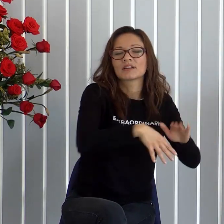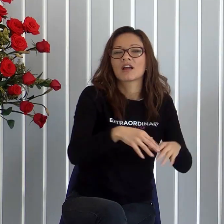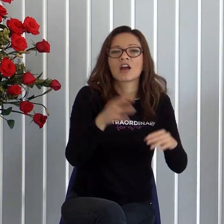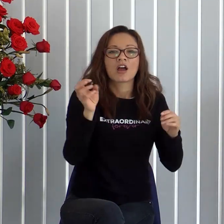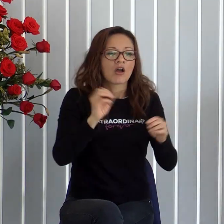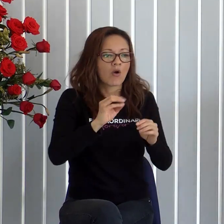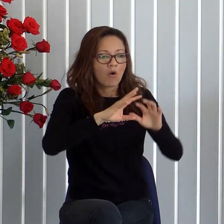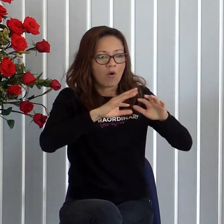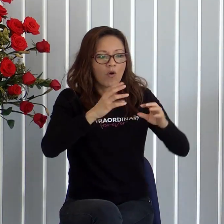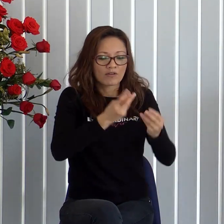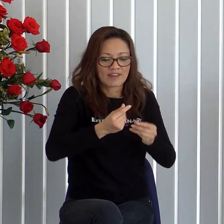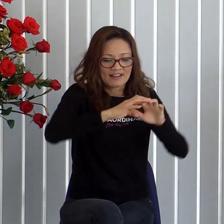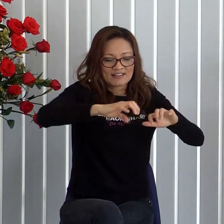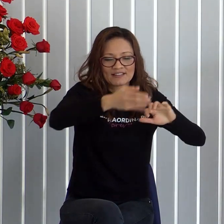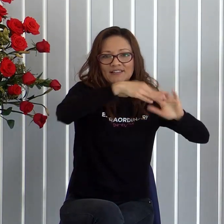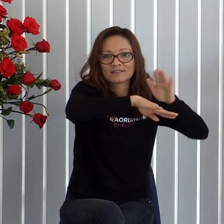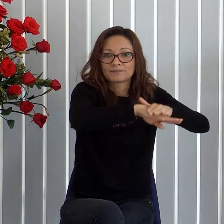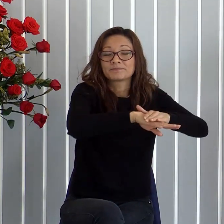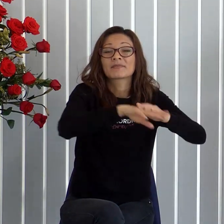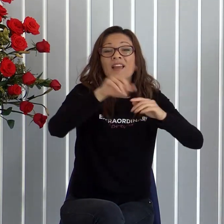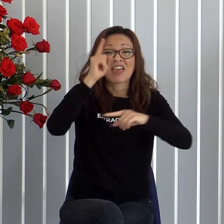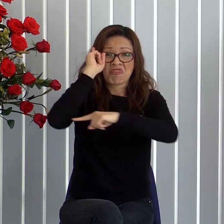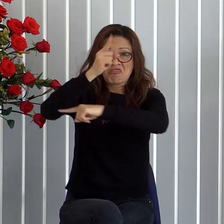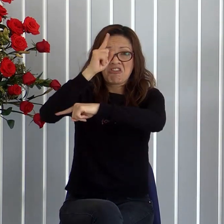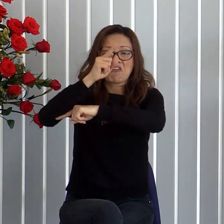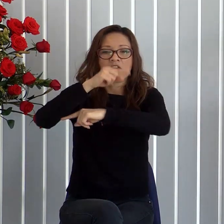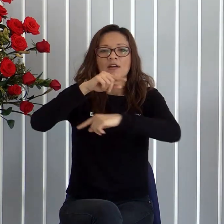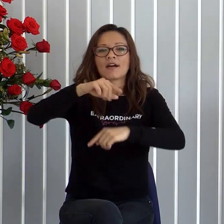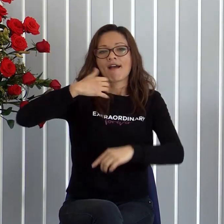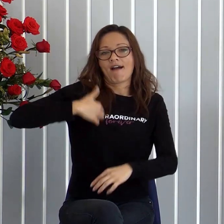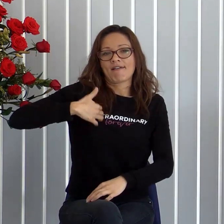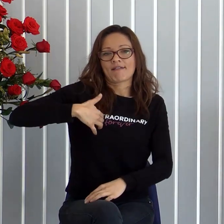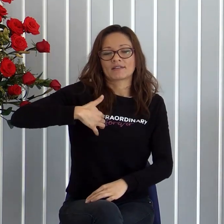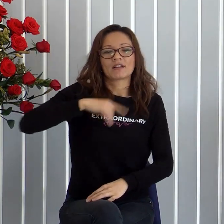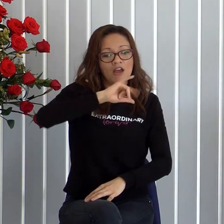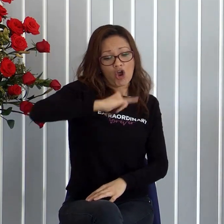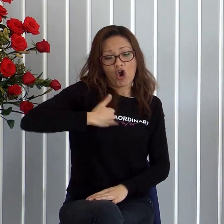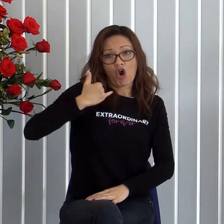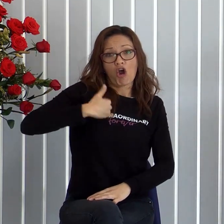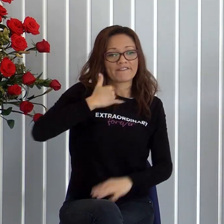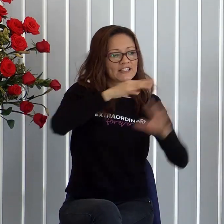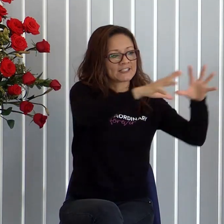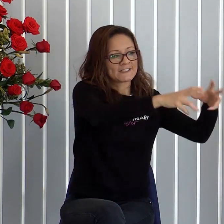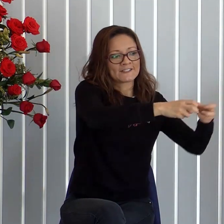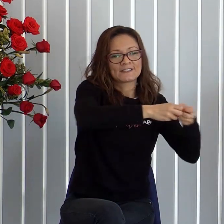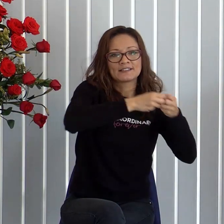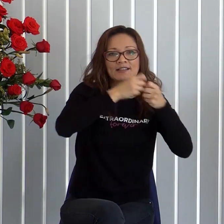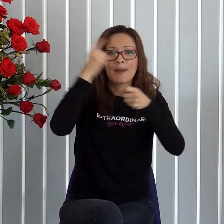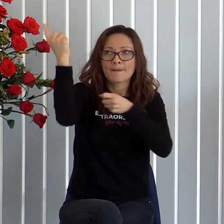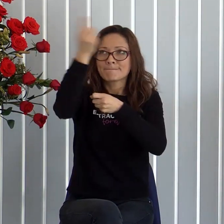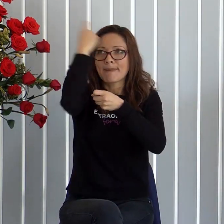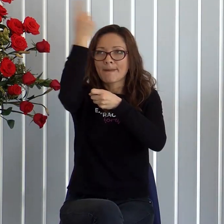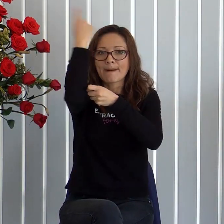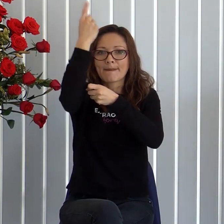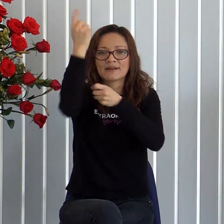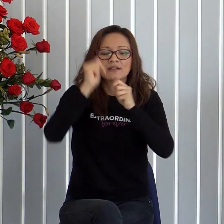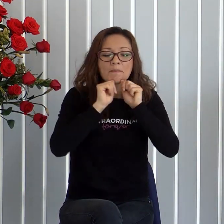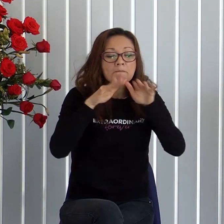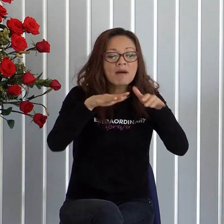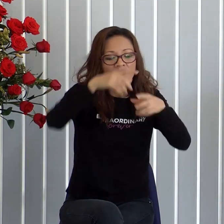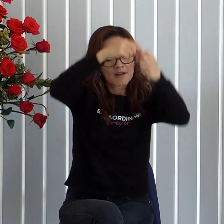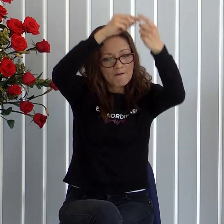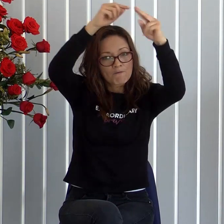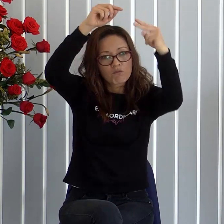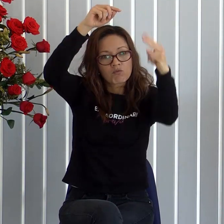la dictadura argentina cogían a los muchachos y se los llevaban en helicóptero y los botaban en el océano?